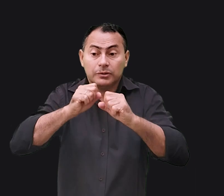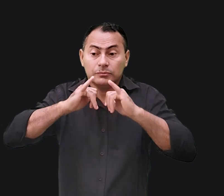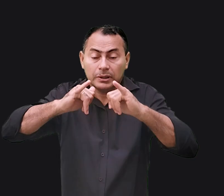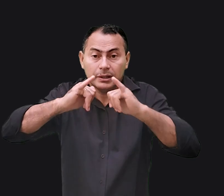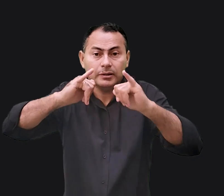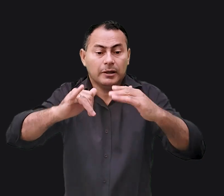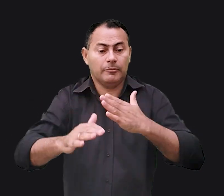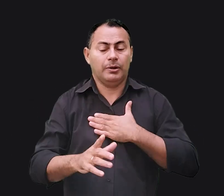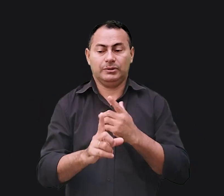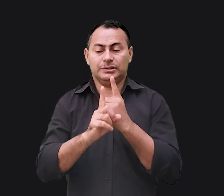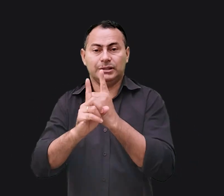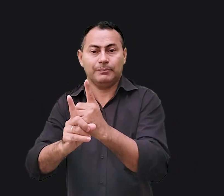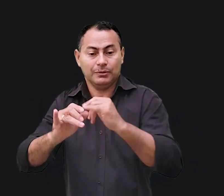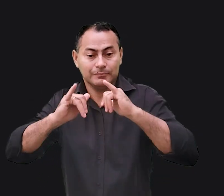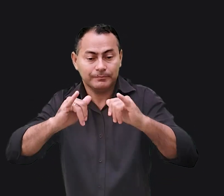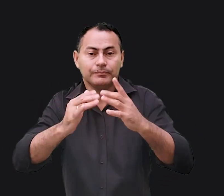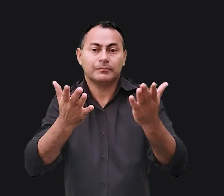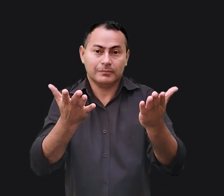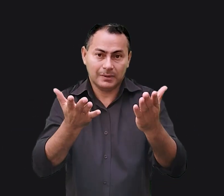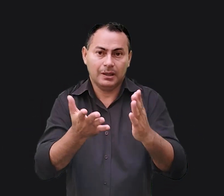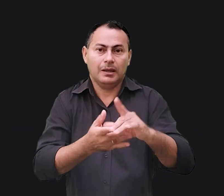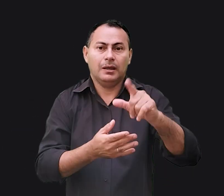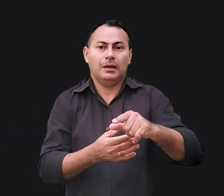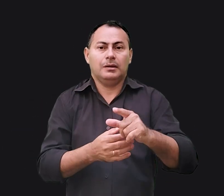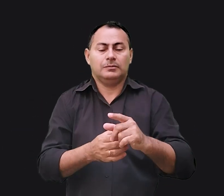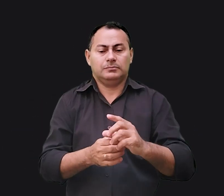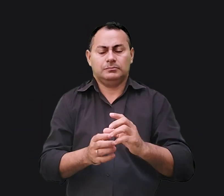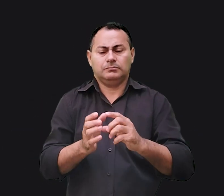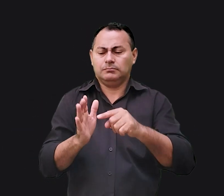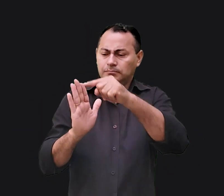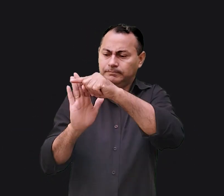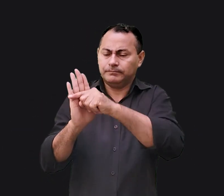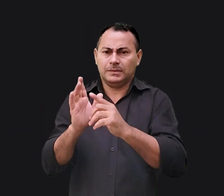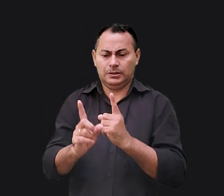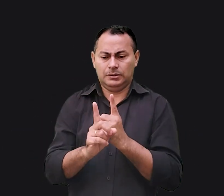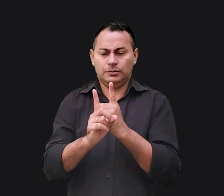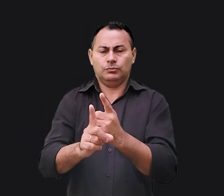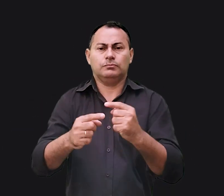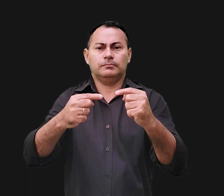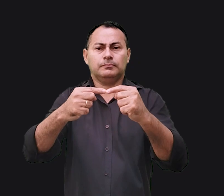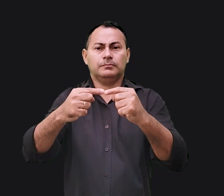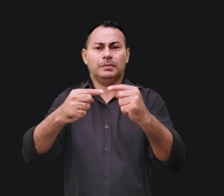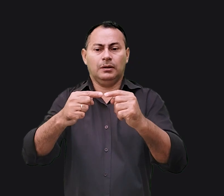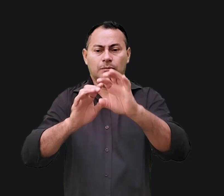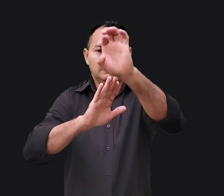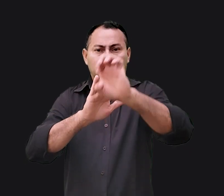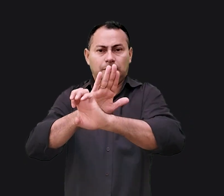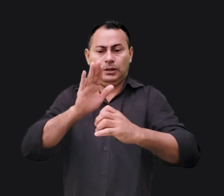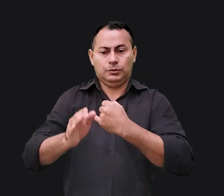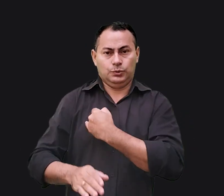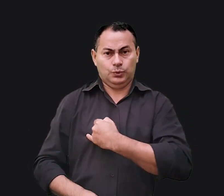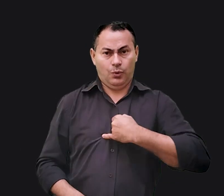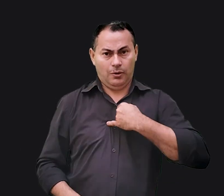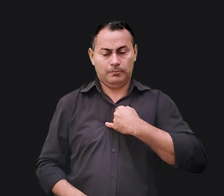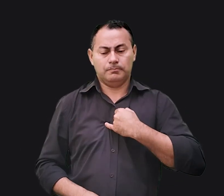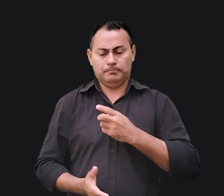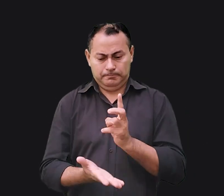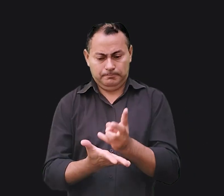meus discípulos. Estas eram as credenciais de um discípulo de acordo com o Evangelho de João. Permanecer